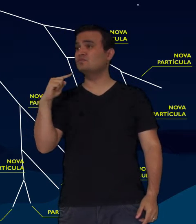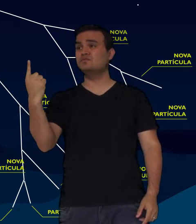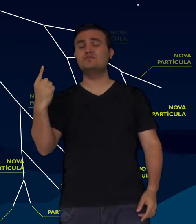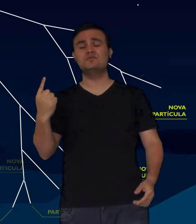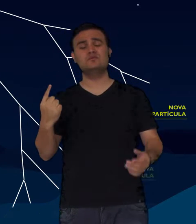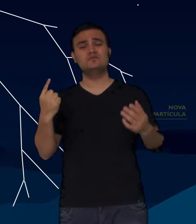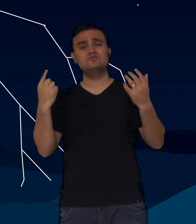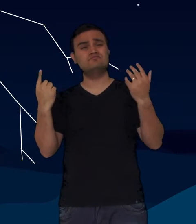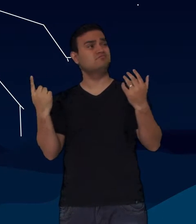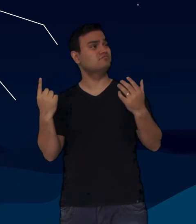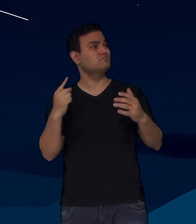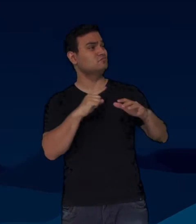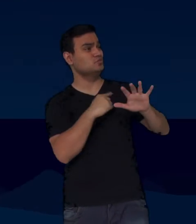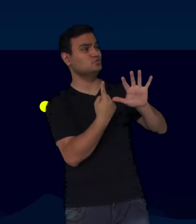elementares.